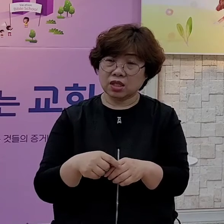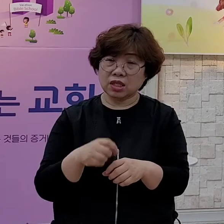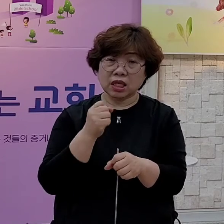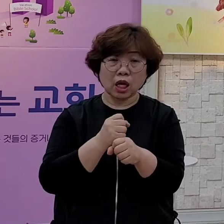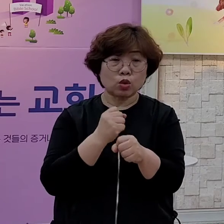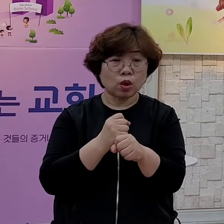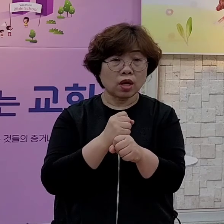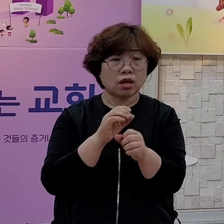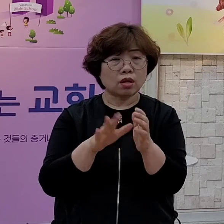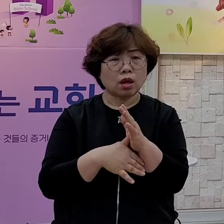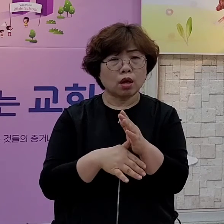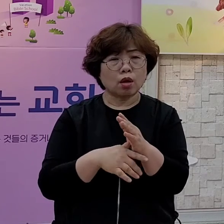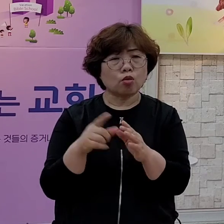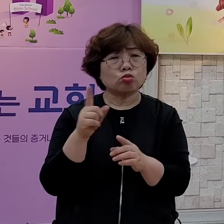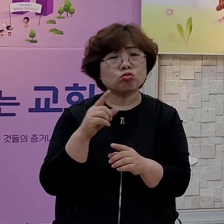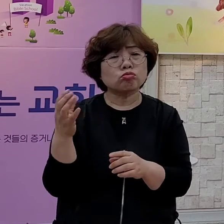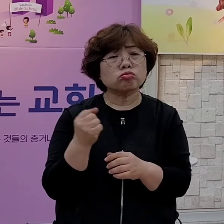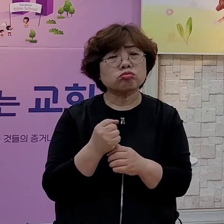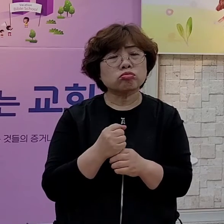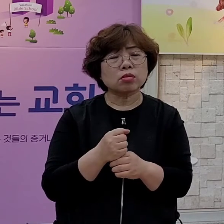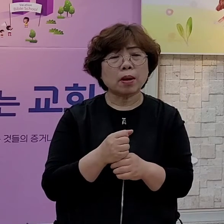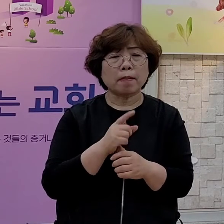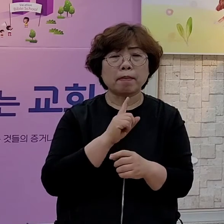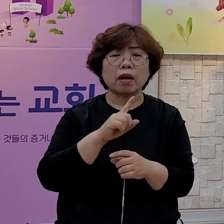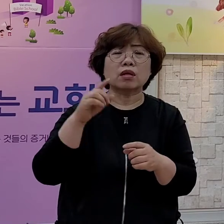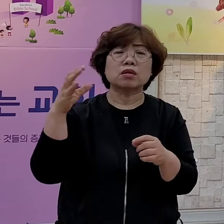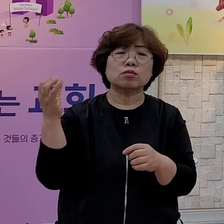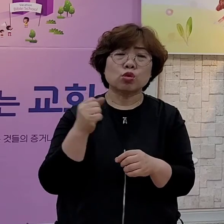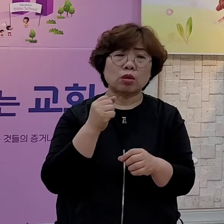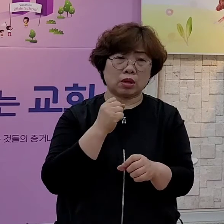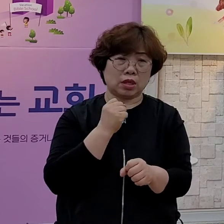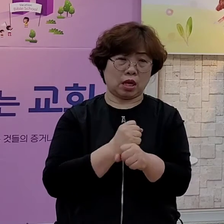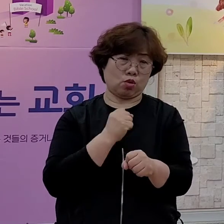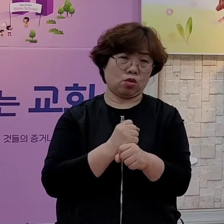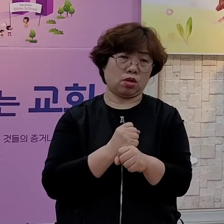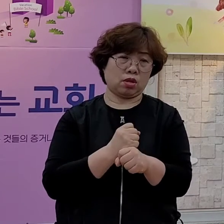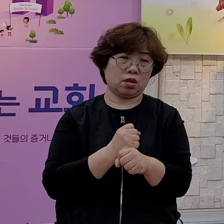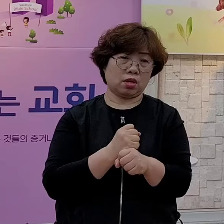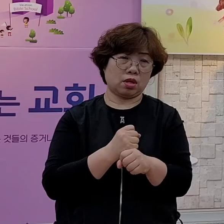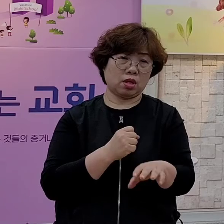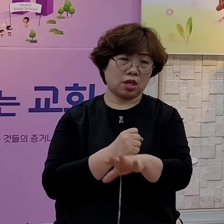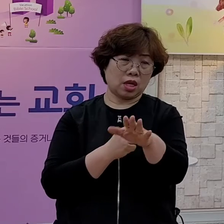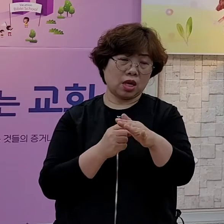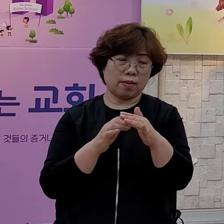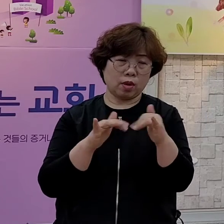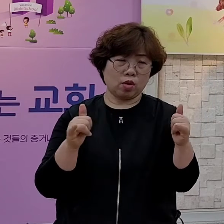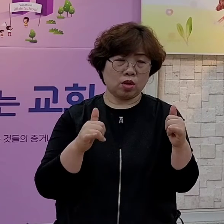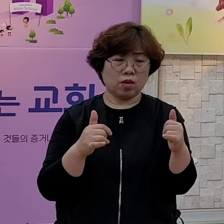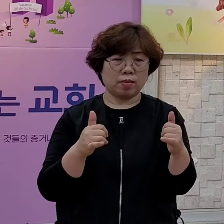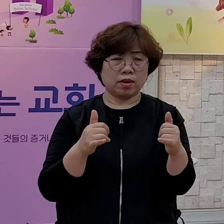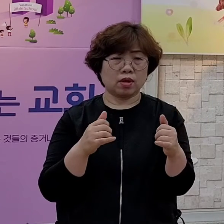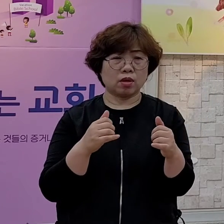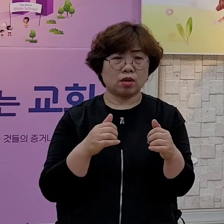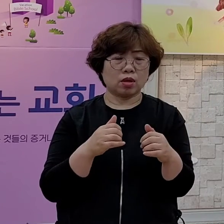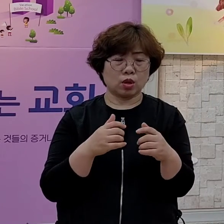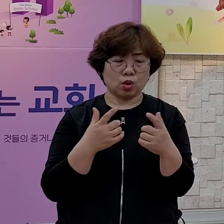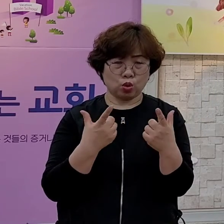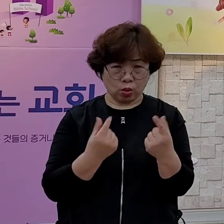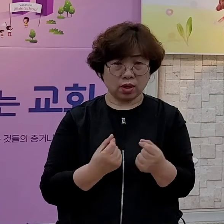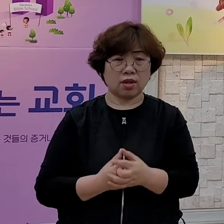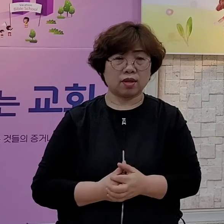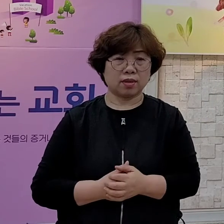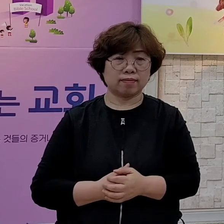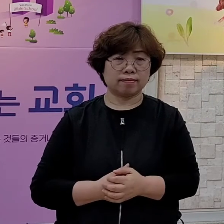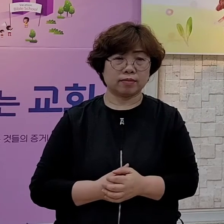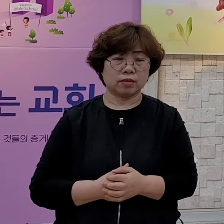창조하셨어요? 말씀. 동일한 선상이 있는 거예요. 태초에 하나님이 천지를